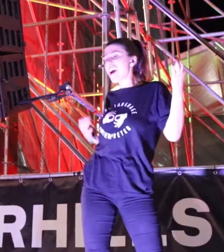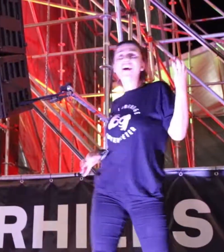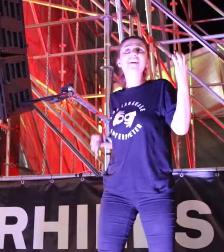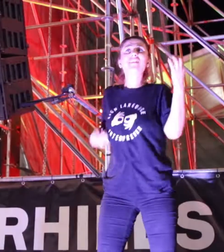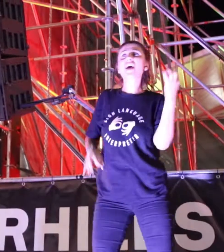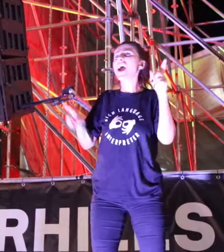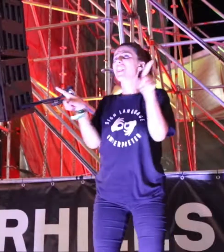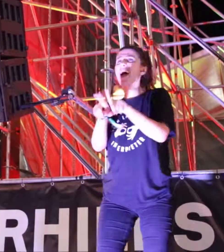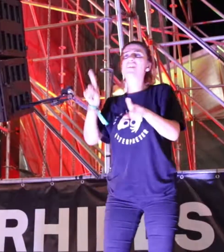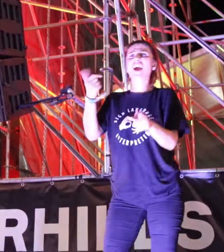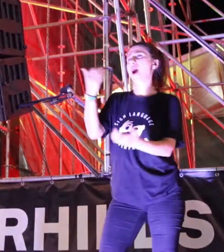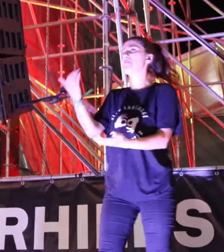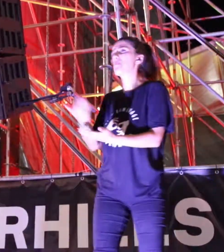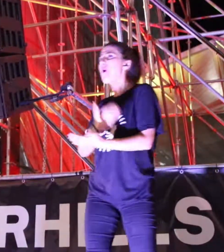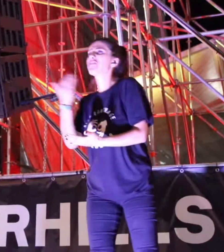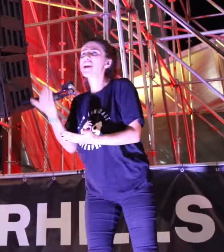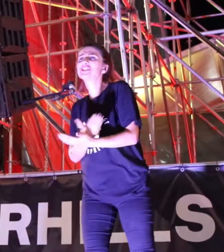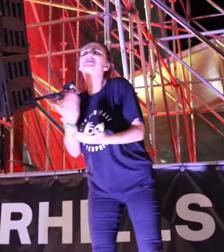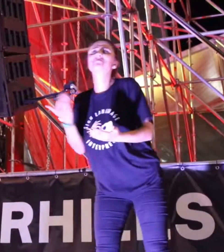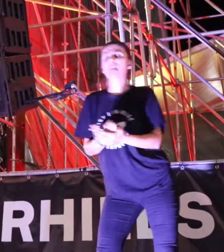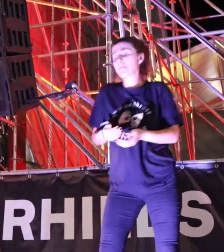București. E ca povești,